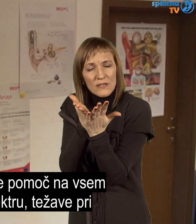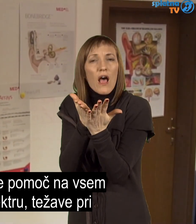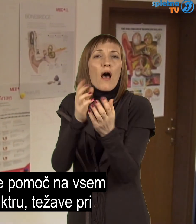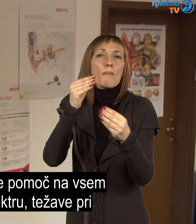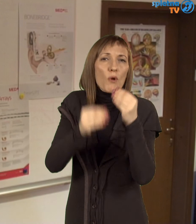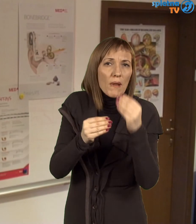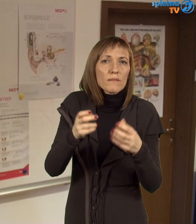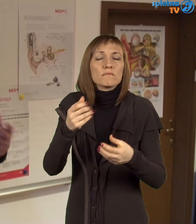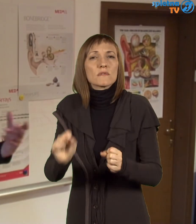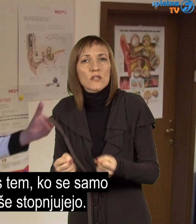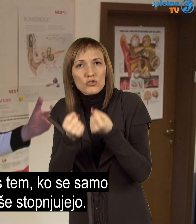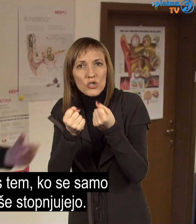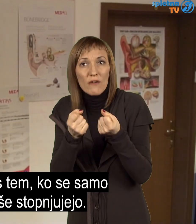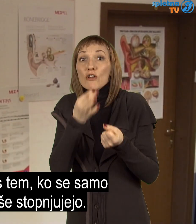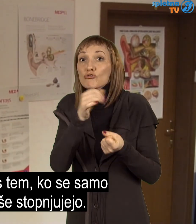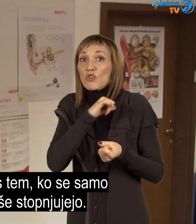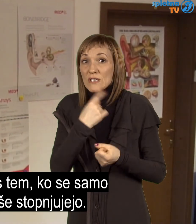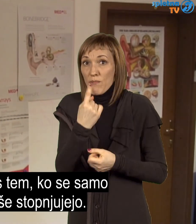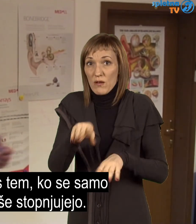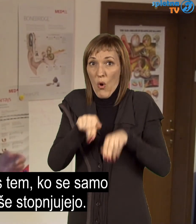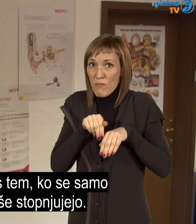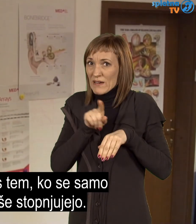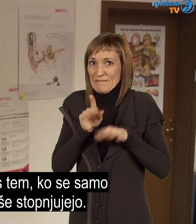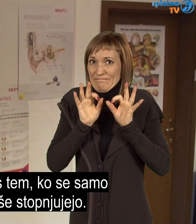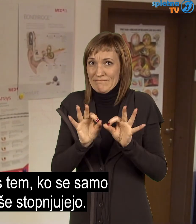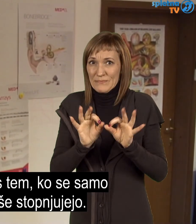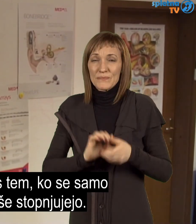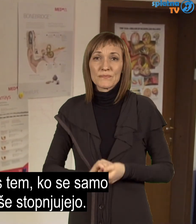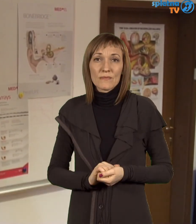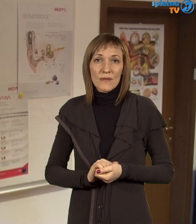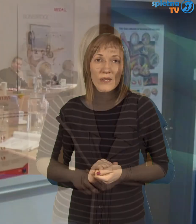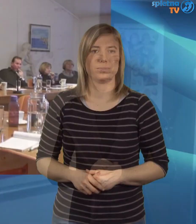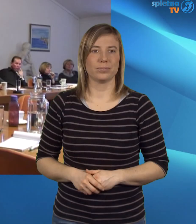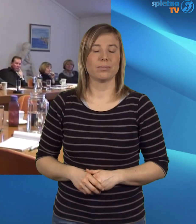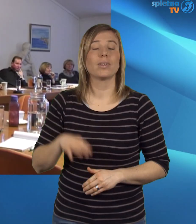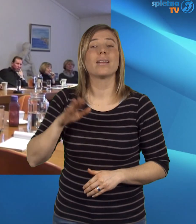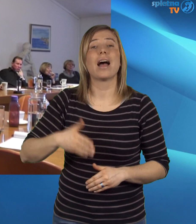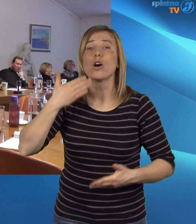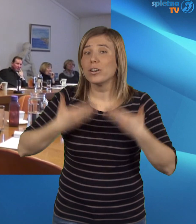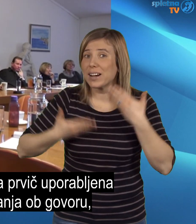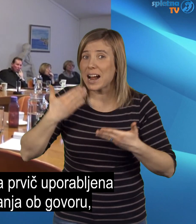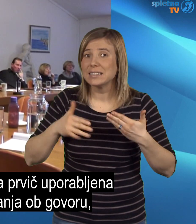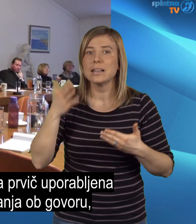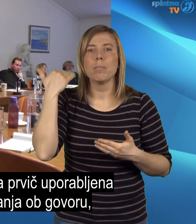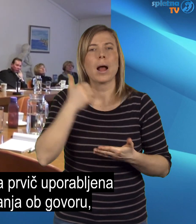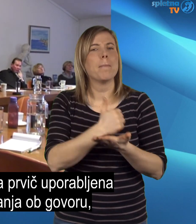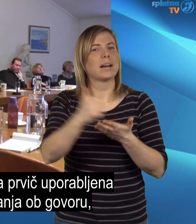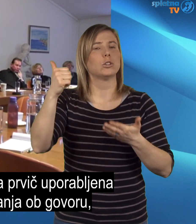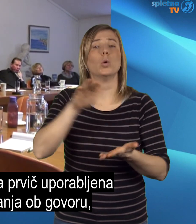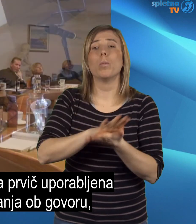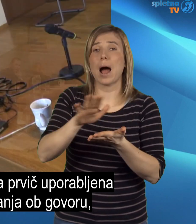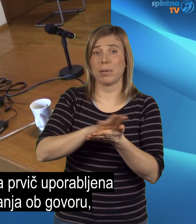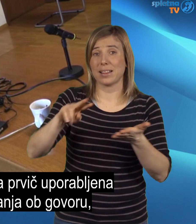težave naglušnosti se pa s tem, ko se samoizolirajo, samo še stopnjujejo. Na konferenci je bila